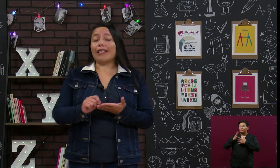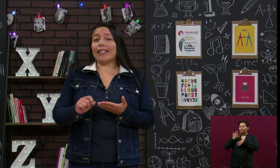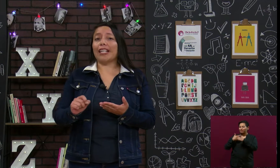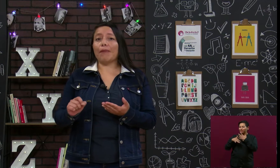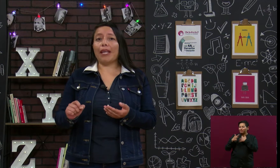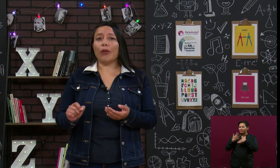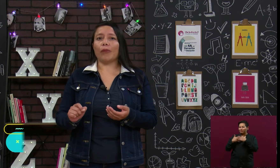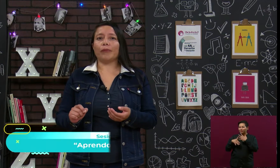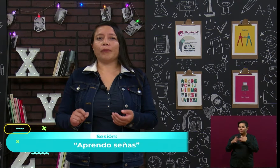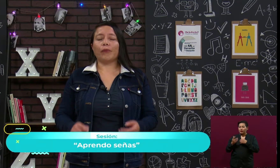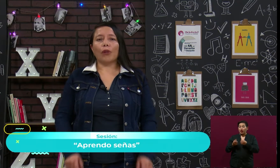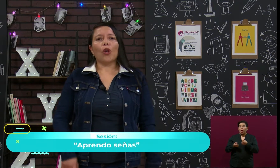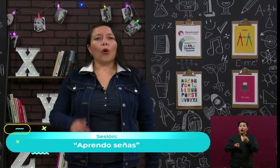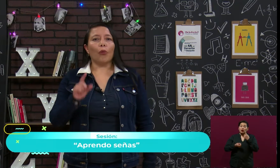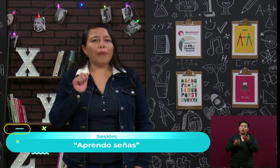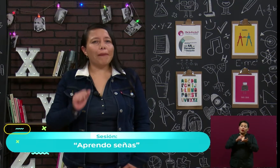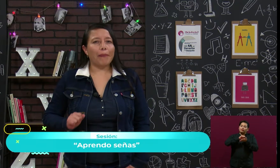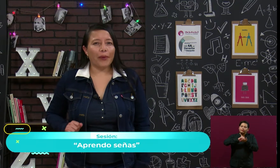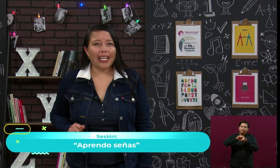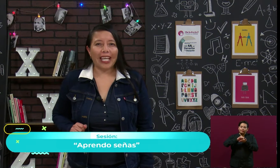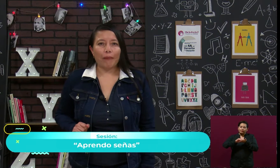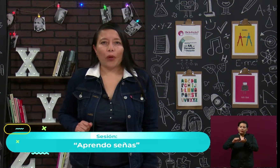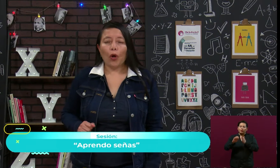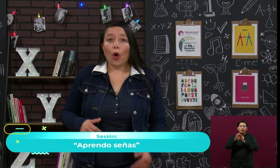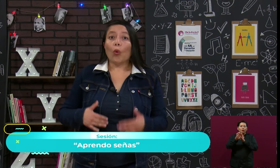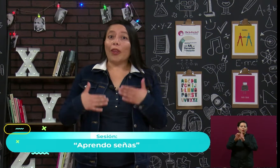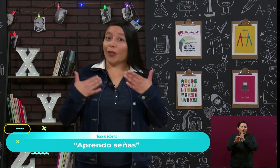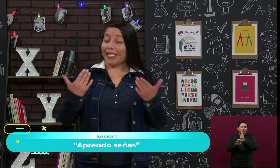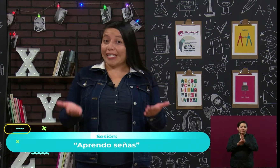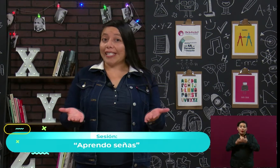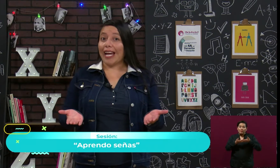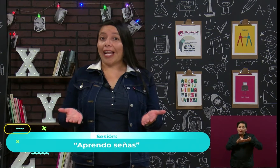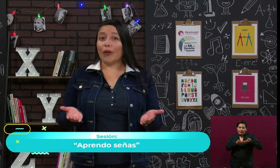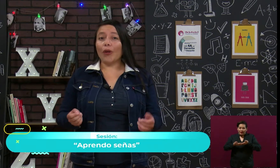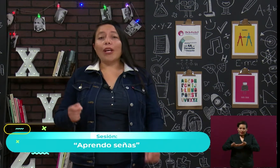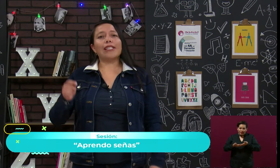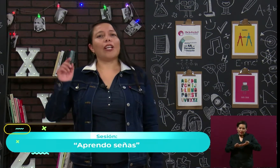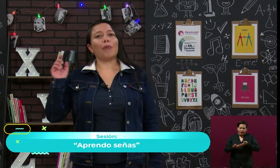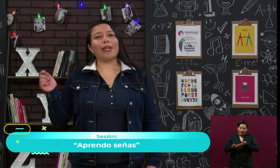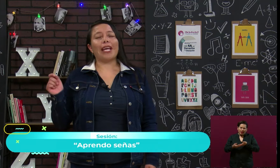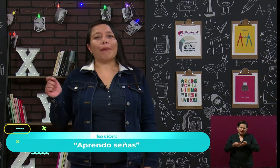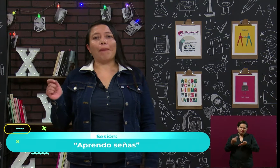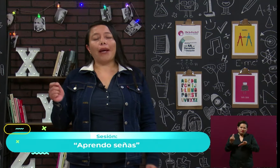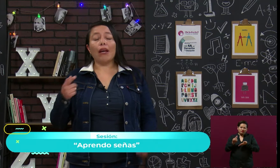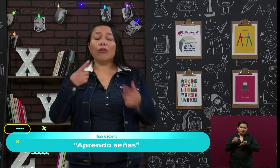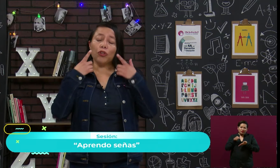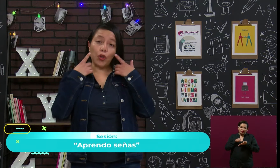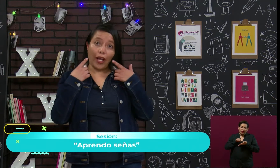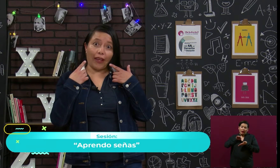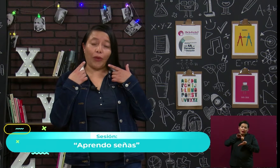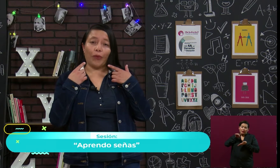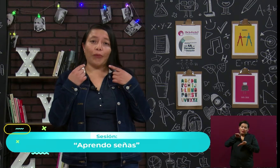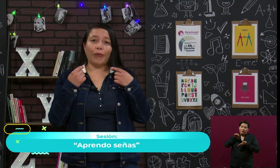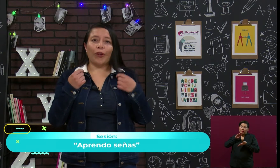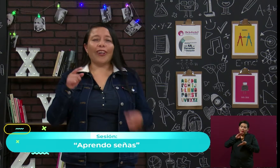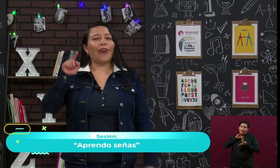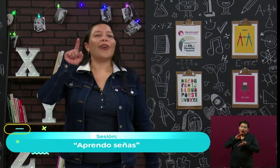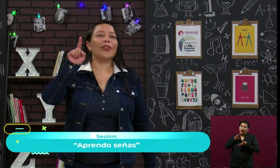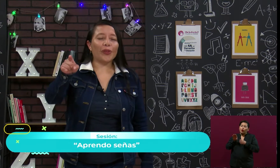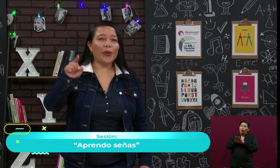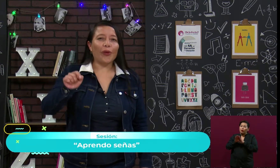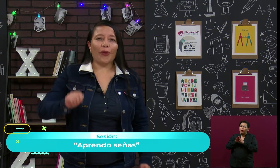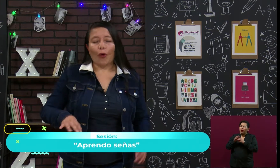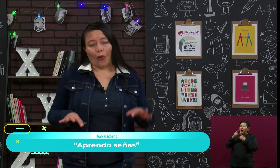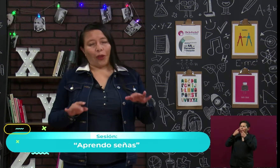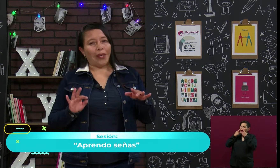incluso algunas escribiendo. Un bebé, por ejemplo, cuando necesita algo, se lo pide a mamá llorando.